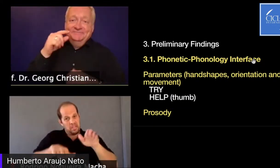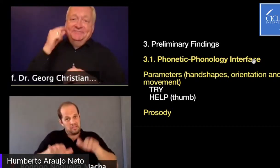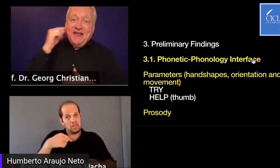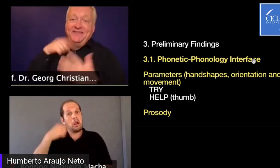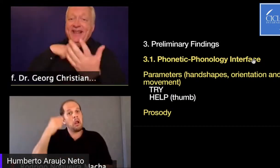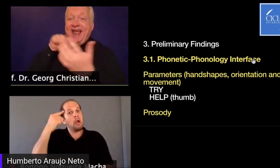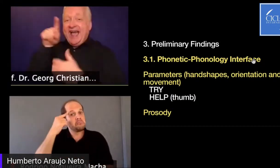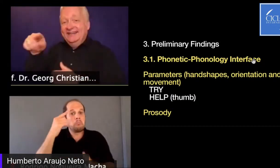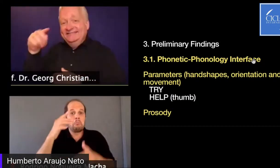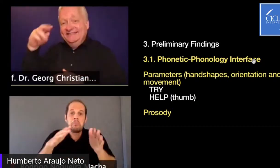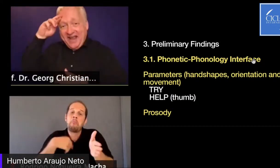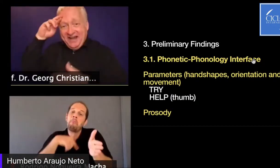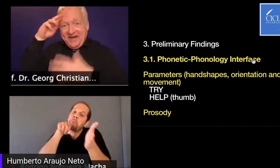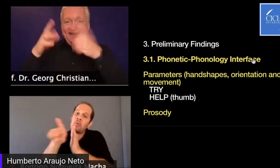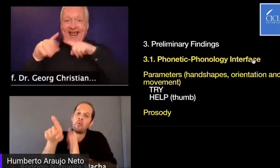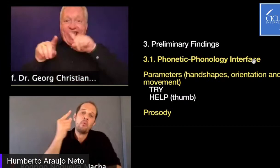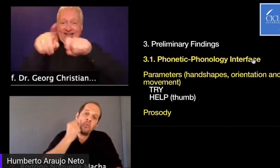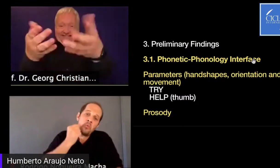aparece.